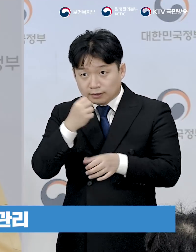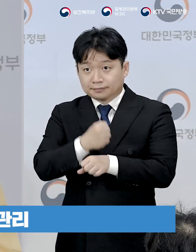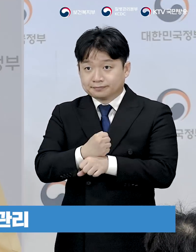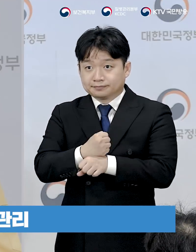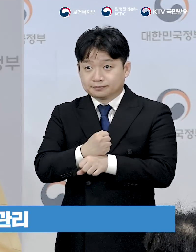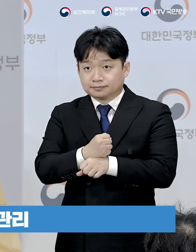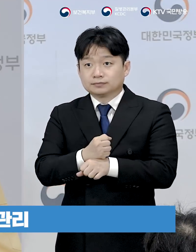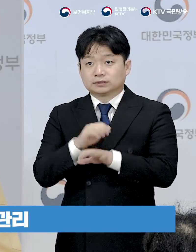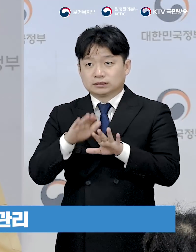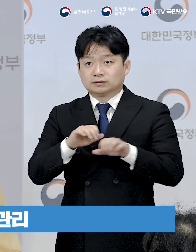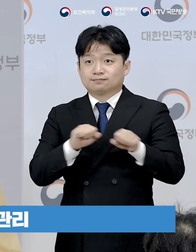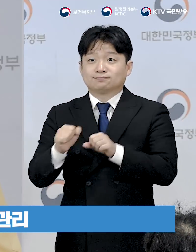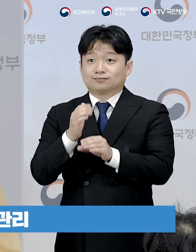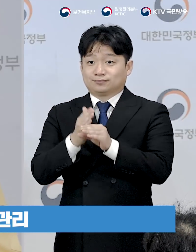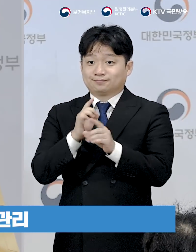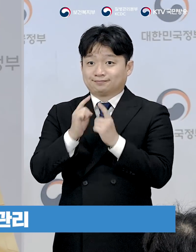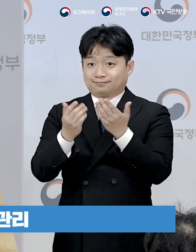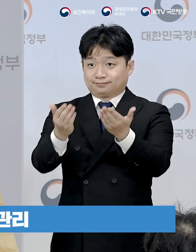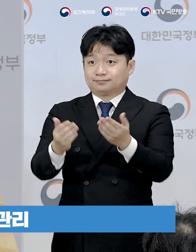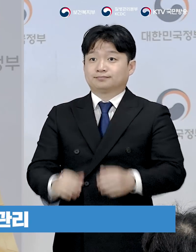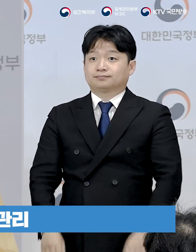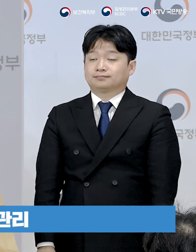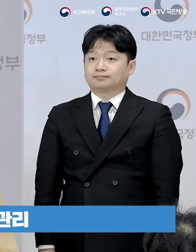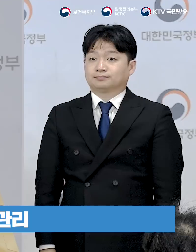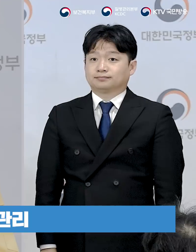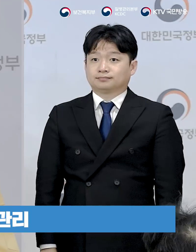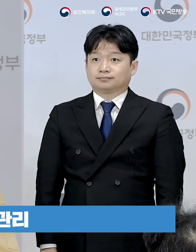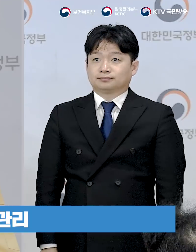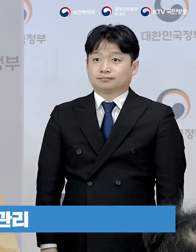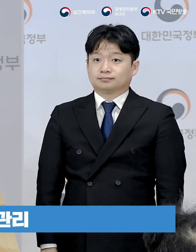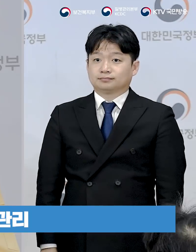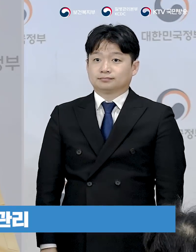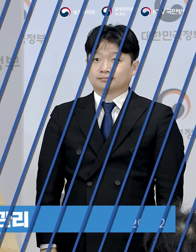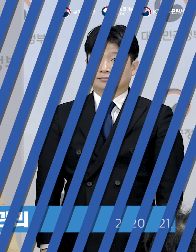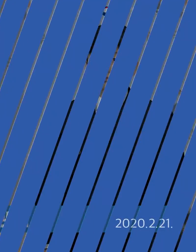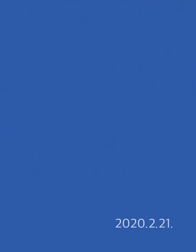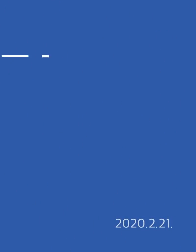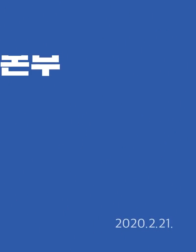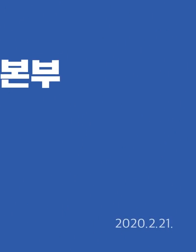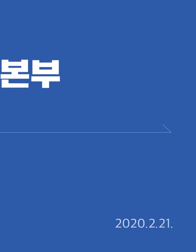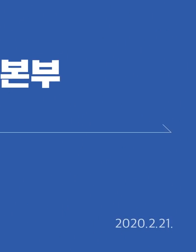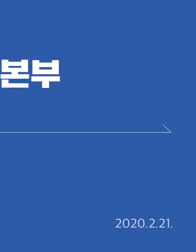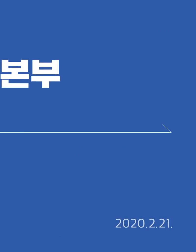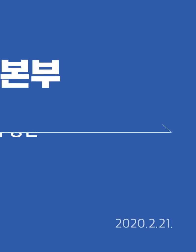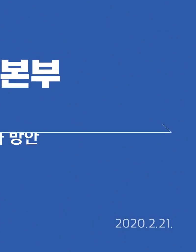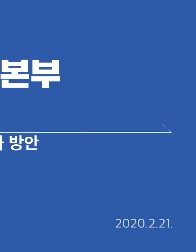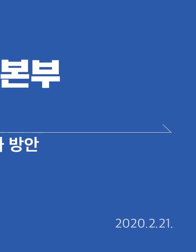출입국 관리를 할 것인가 하는 그런 관점에서 접근하고 있다는 걸 말씀을 드리겠습니다.